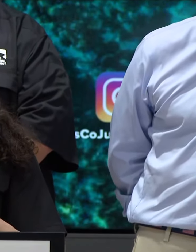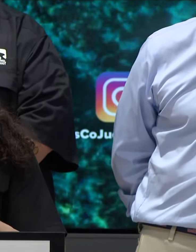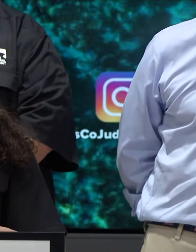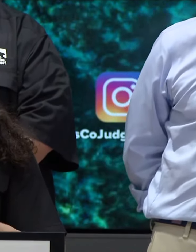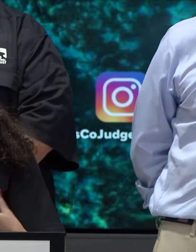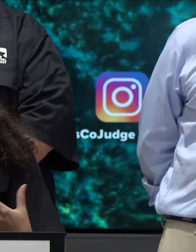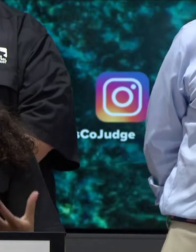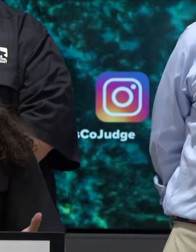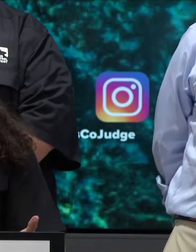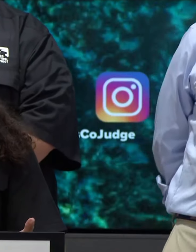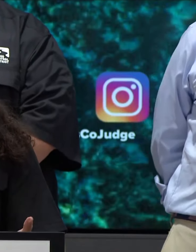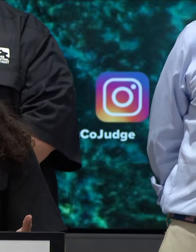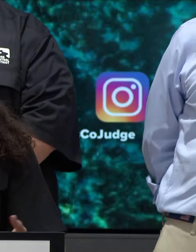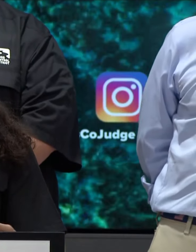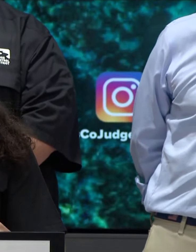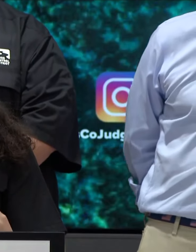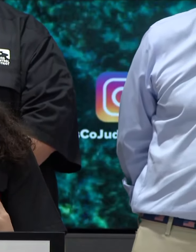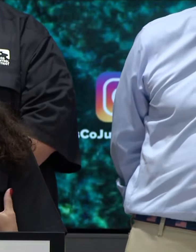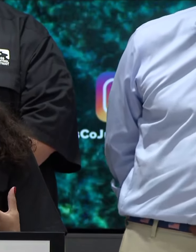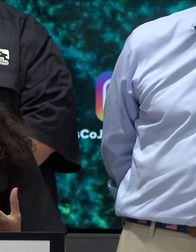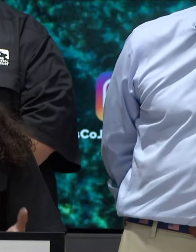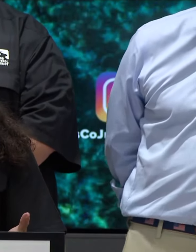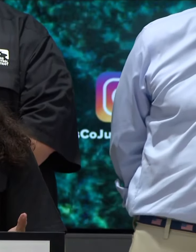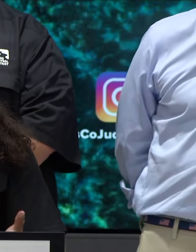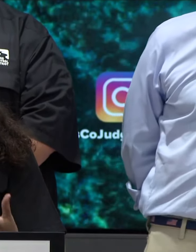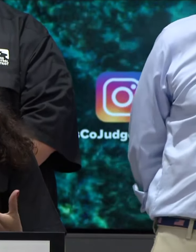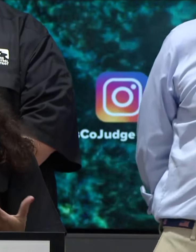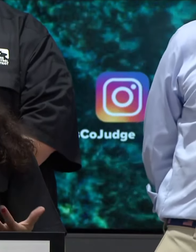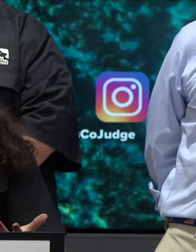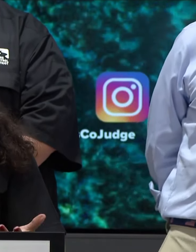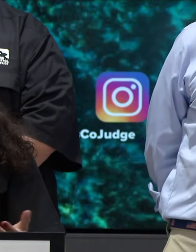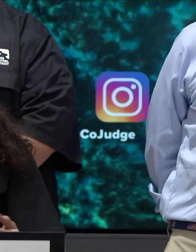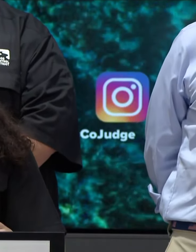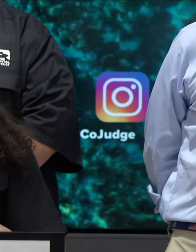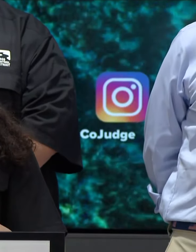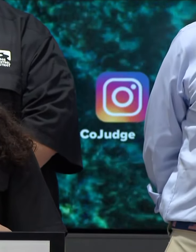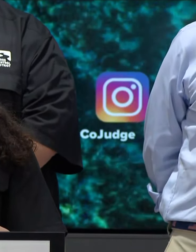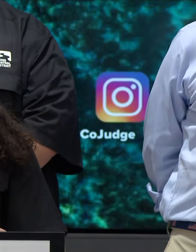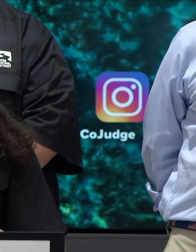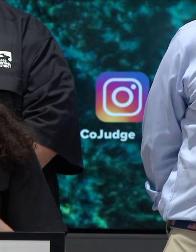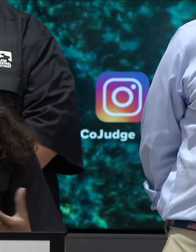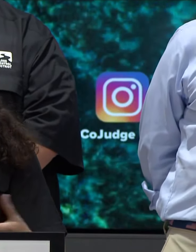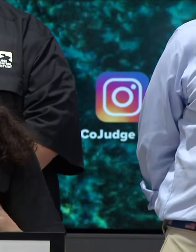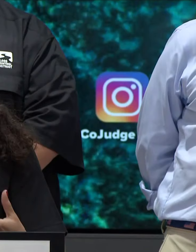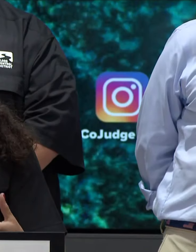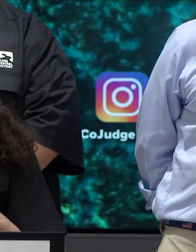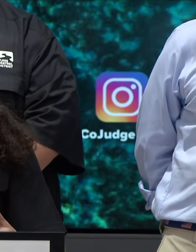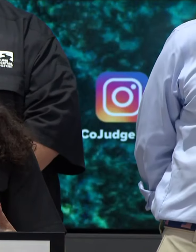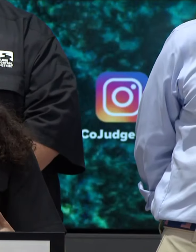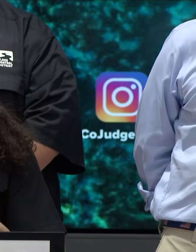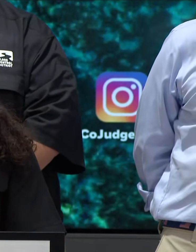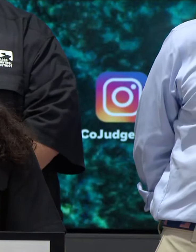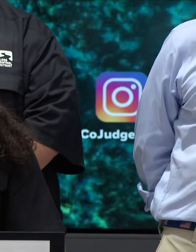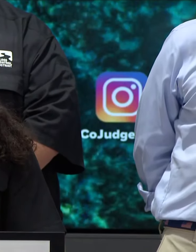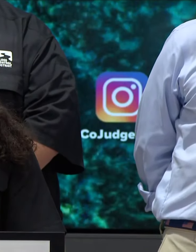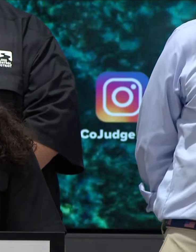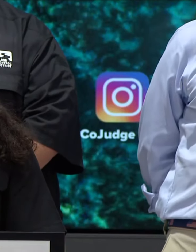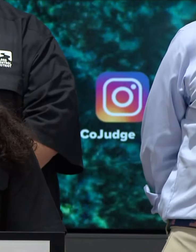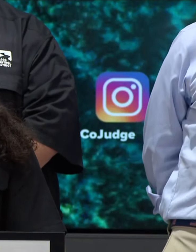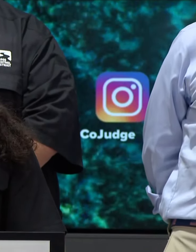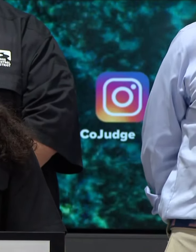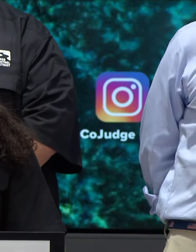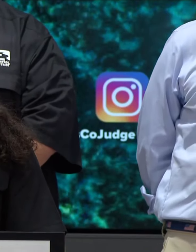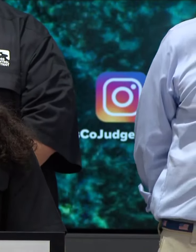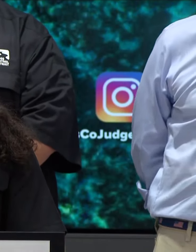sitio donde haya aire acondicionado, ayudarle con oxígeno que necesite, diálisis, bueno, lo que sea.